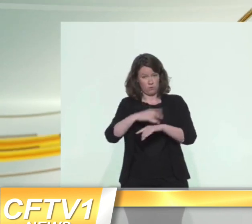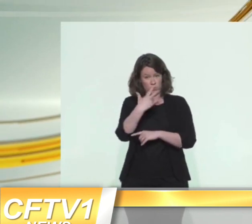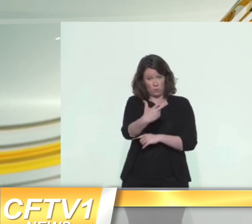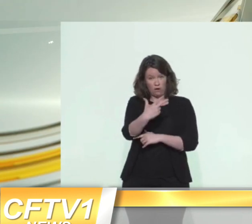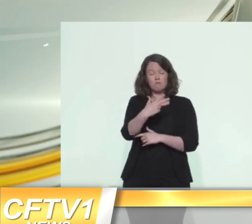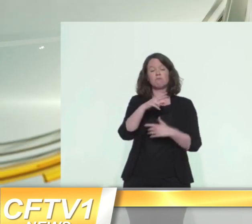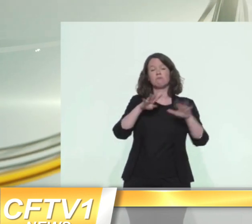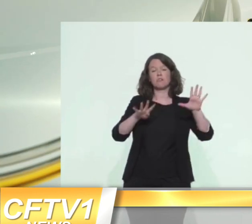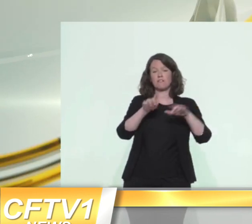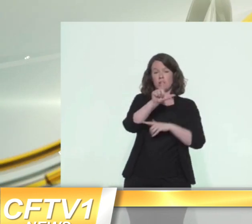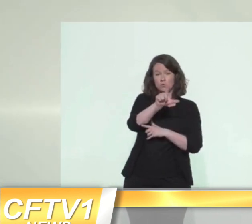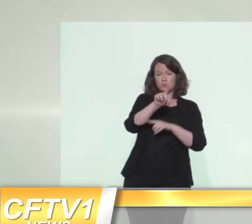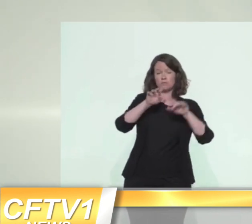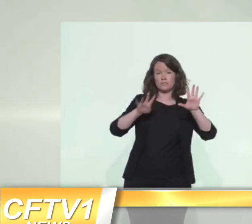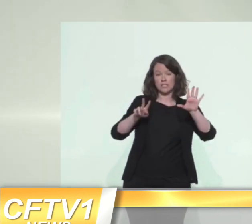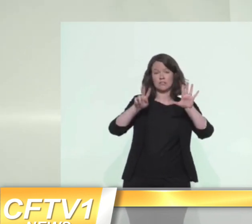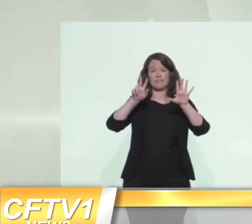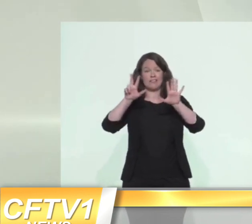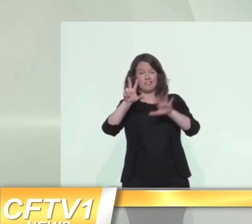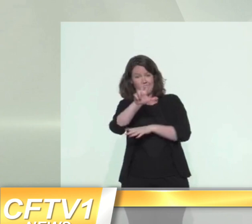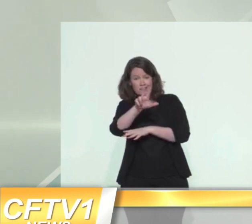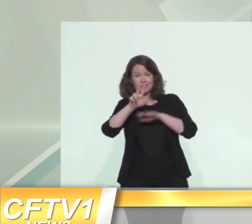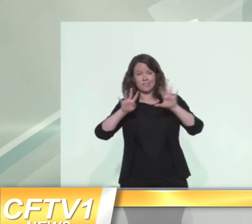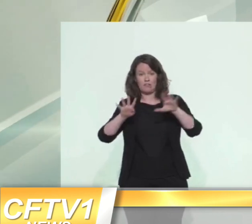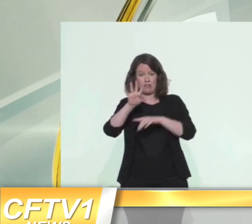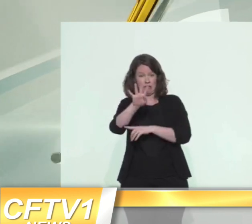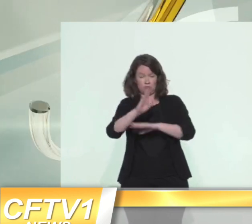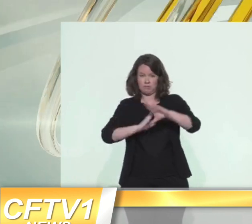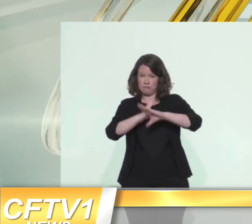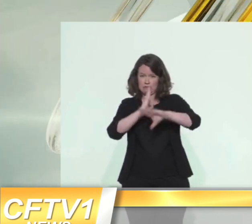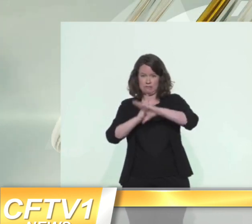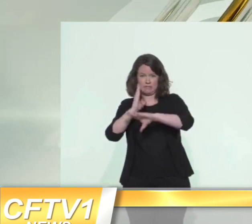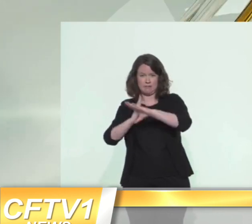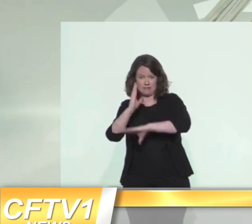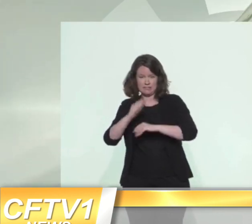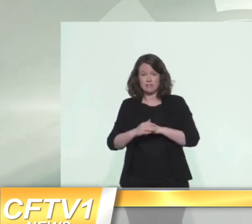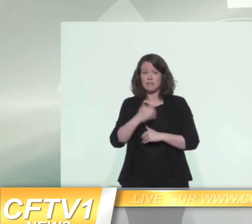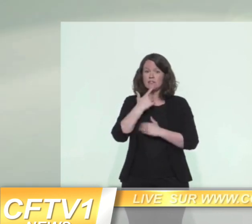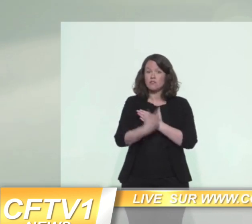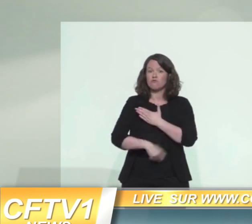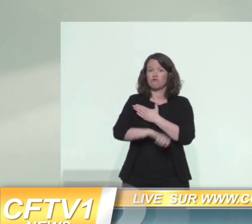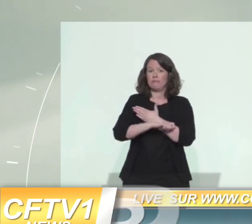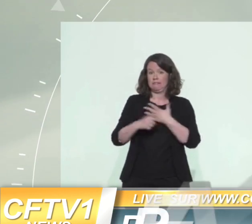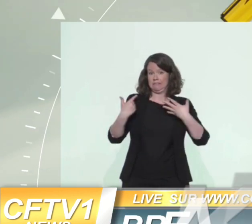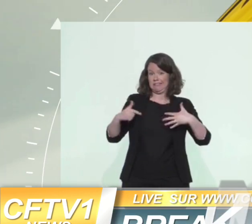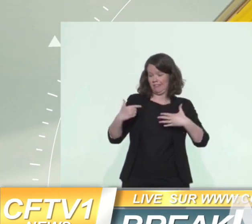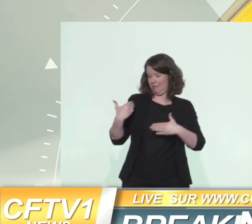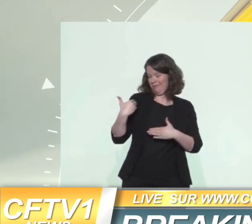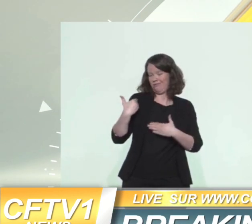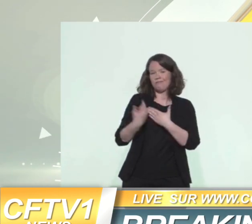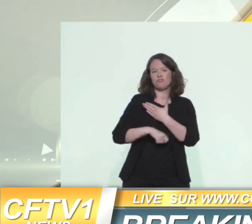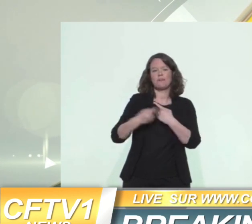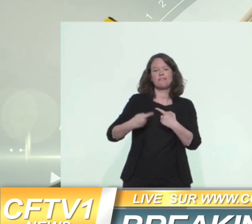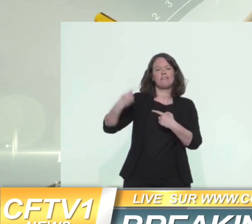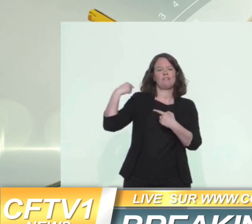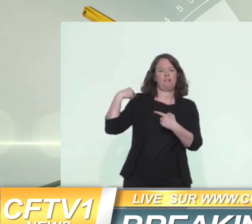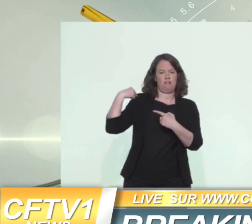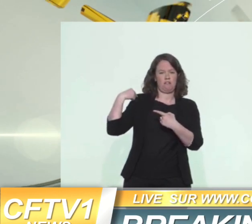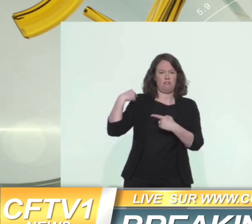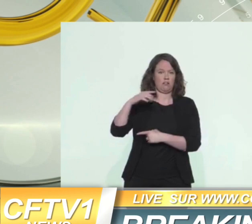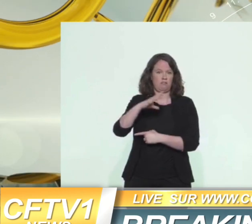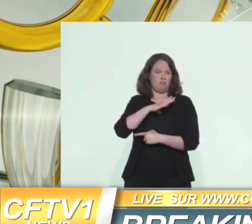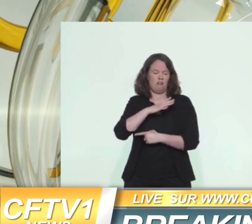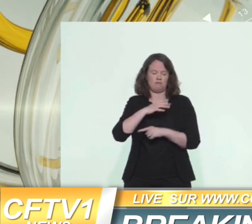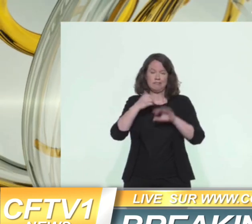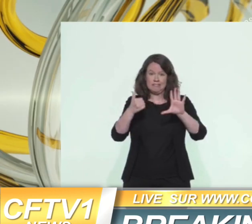la Seine-Saint-Denis et le Val d'Oise. Et en semaine 17, la semaine dernière, l'excès de mortalité émerge dans 6 départements,